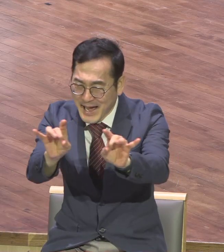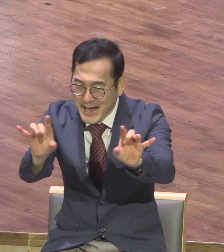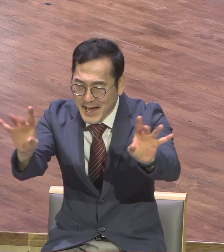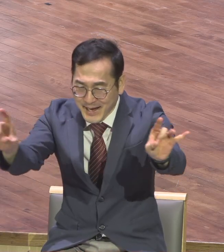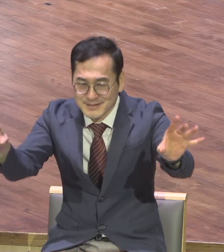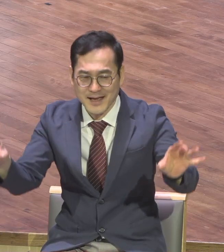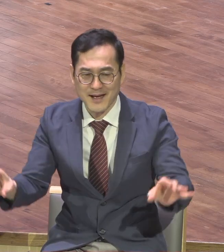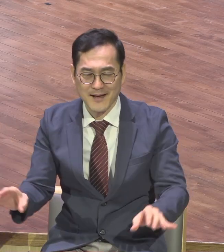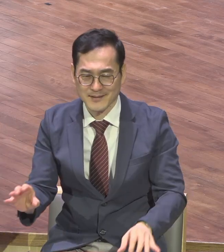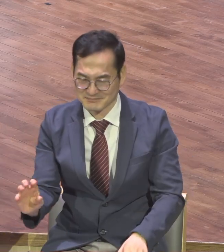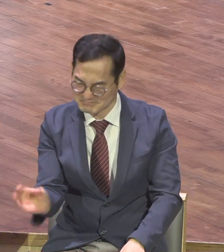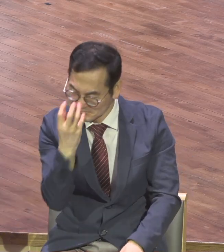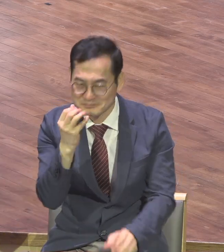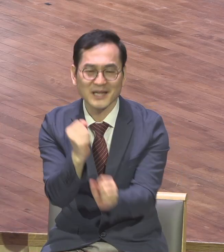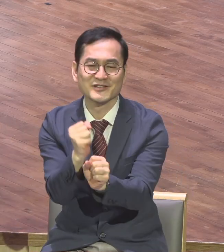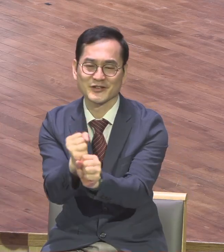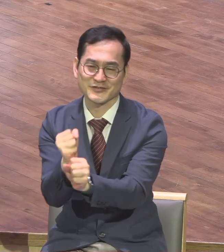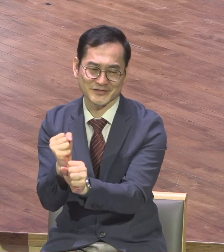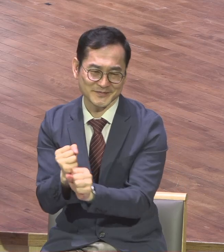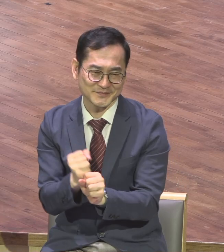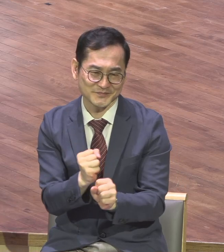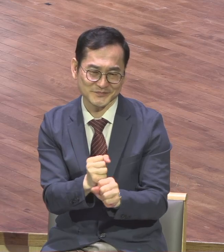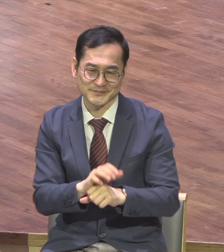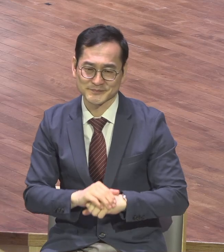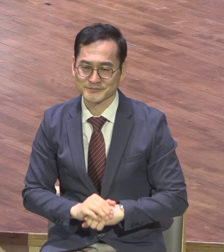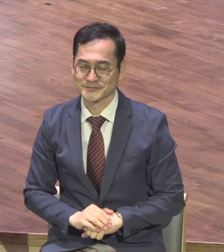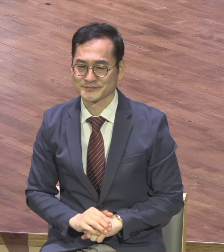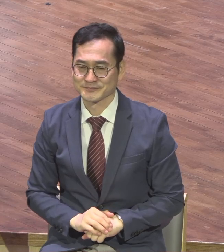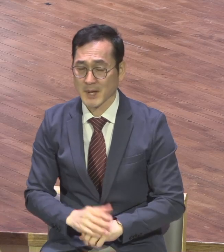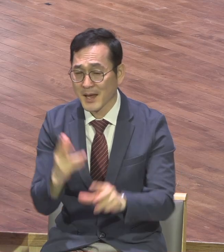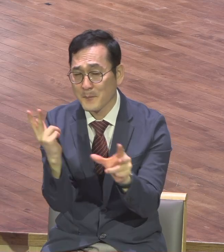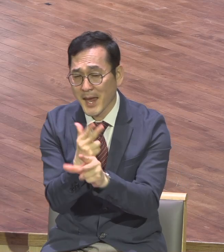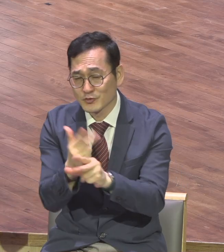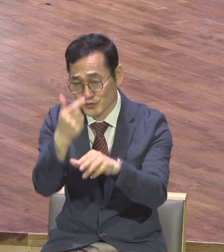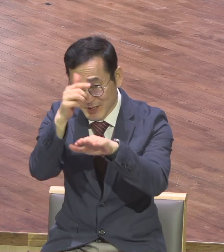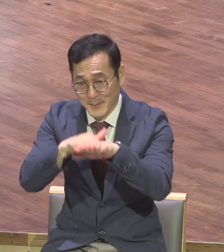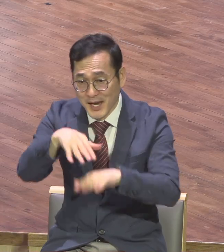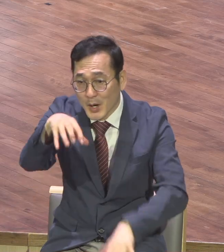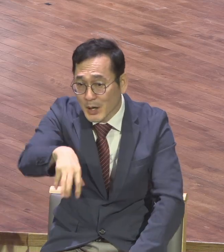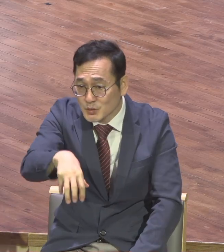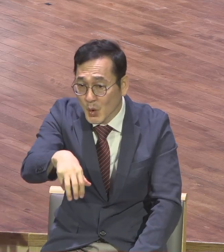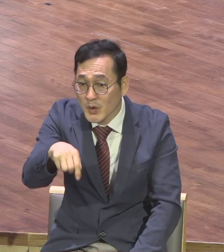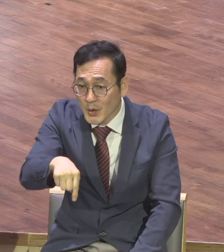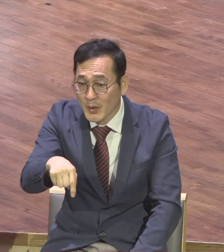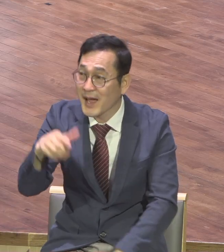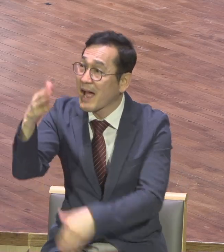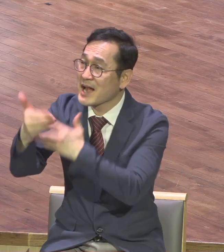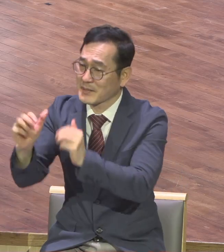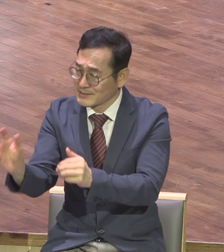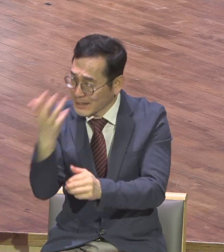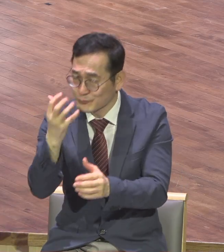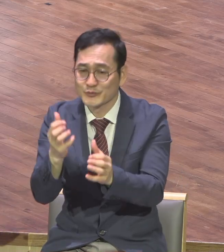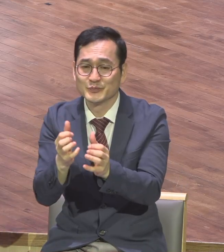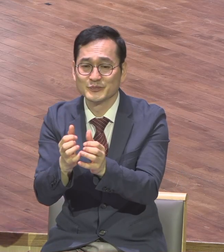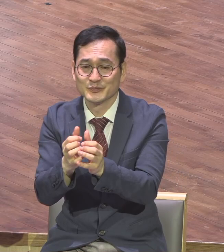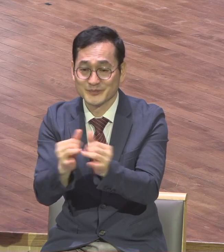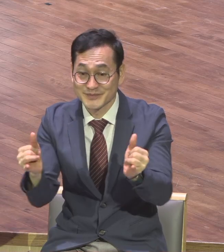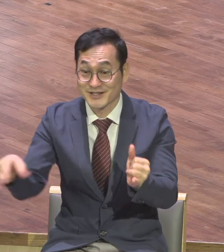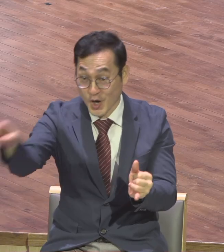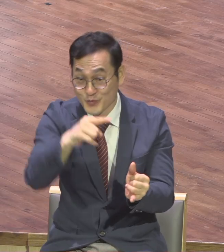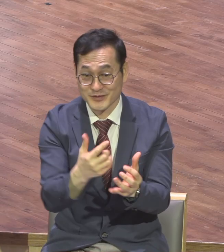매주 예배를 드리는 이 현장이 어떤 현장입니까? 매주 하나님의 작품 전시장이에요.